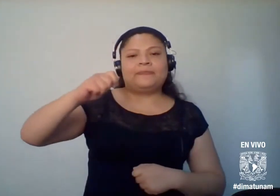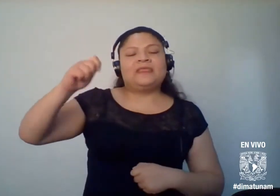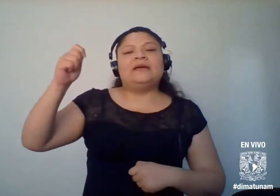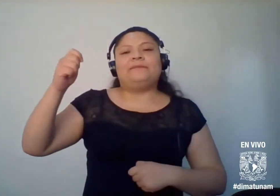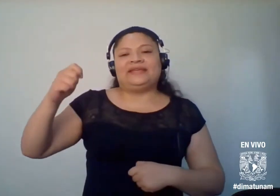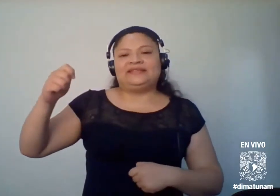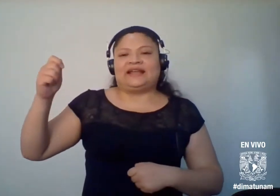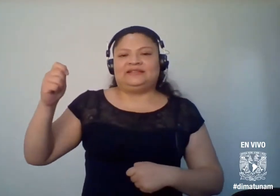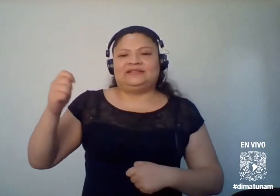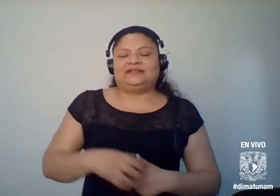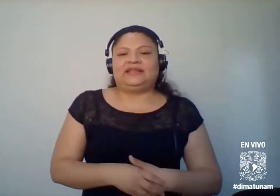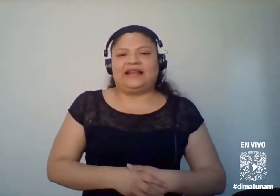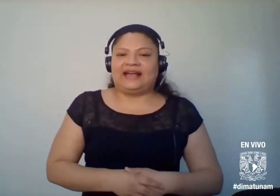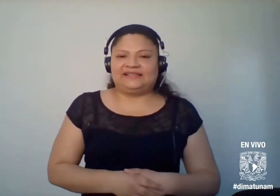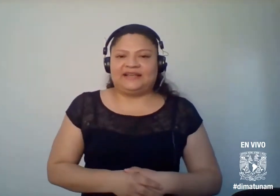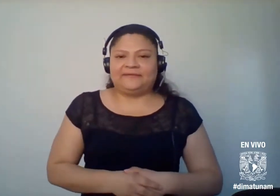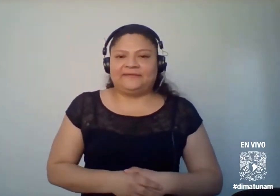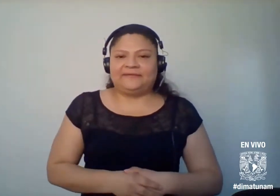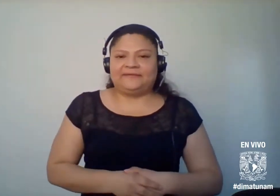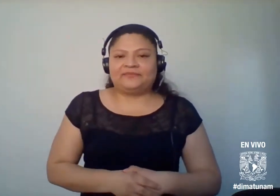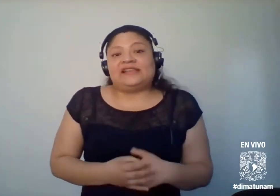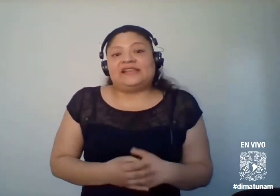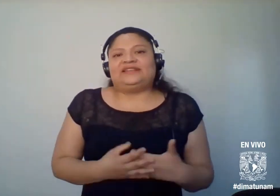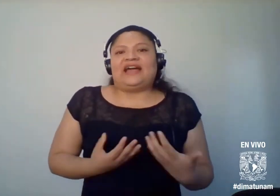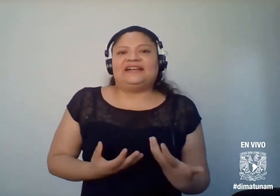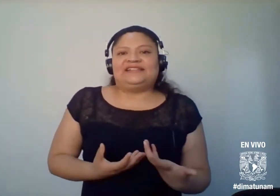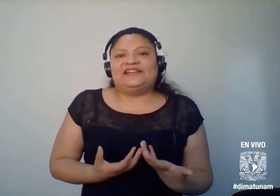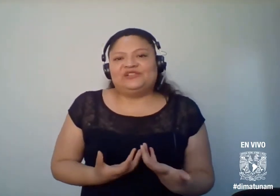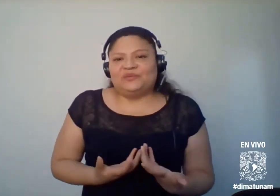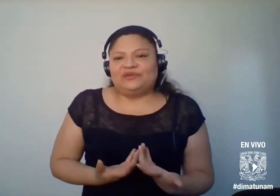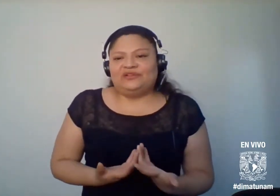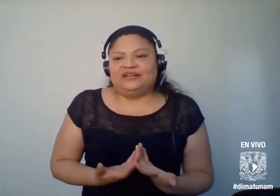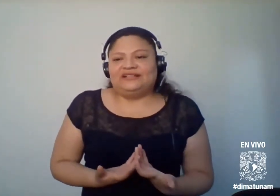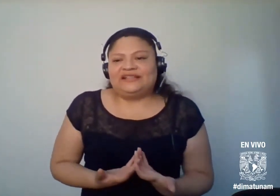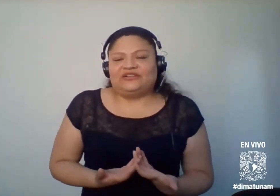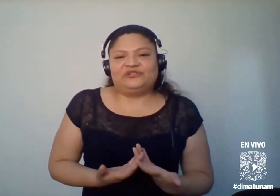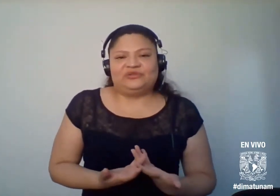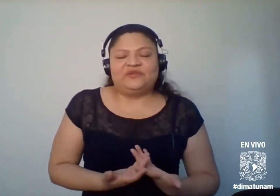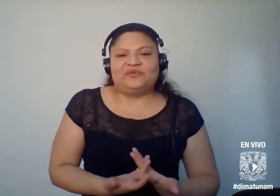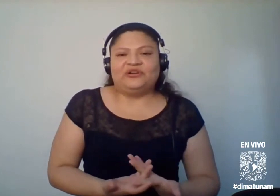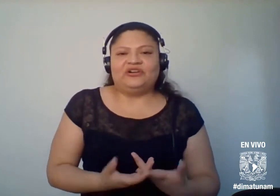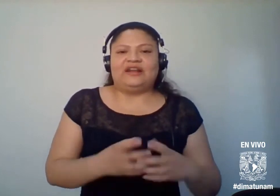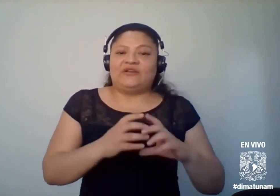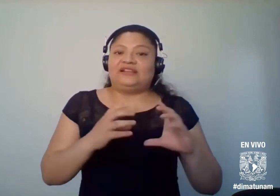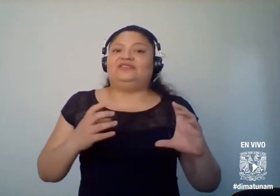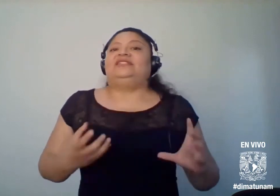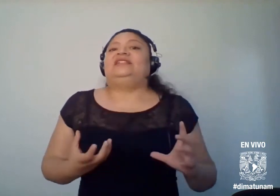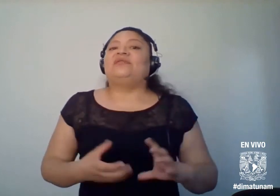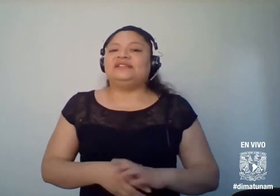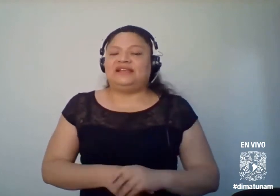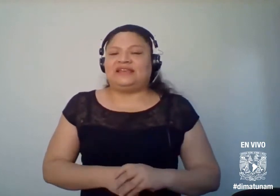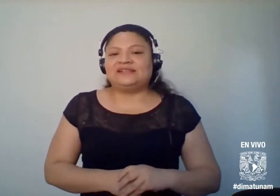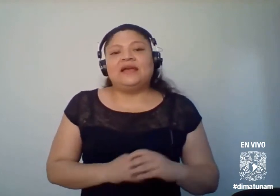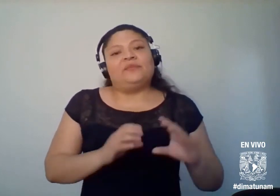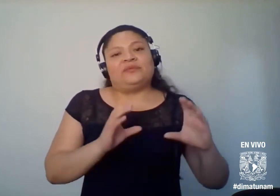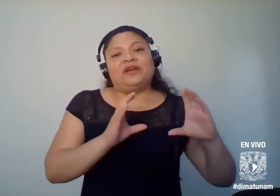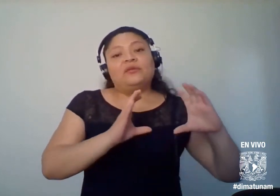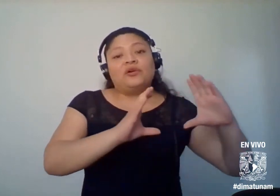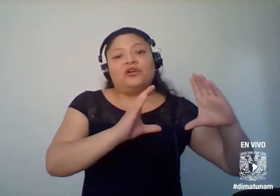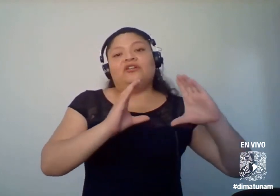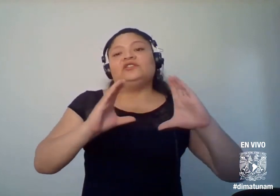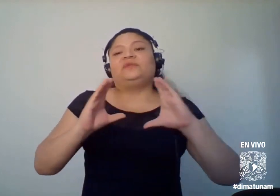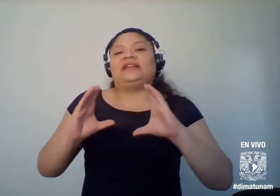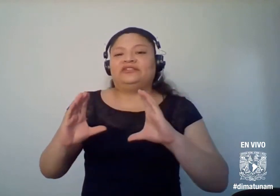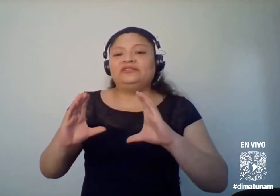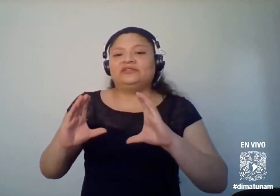finalmente pintan la casa. Si se dan cuenta, así es como se construye un poco la oración en lengua de señas.